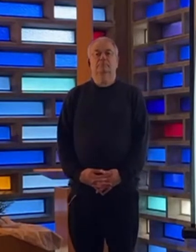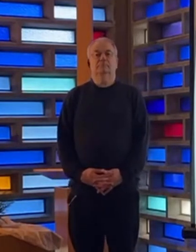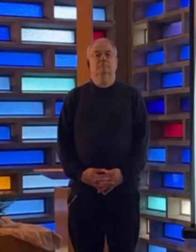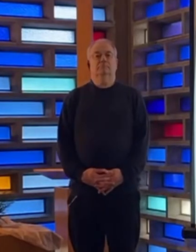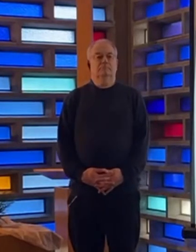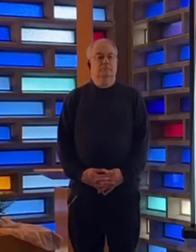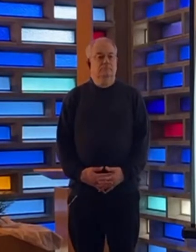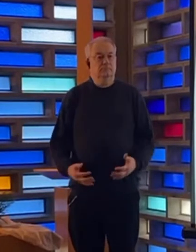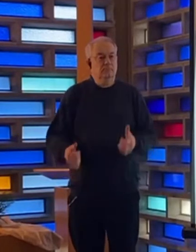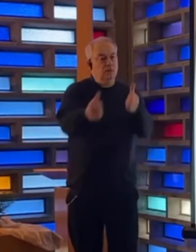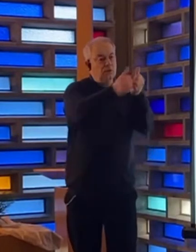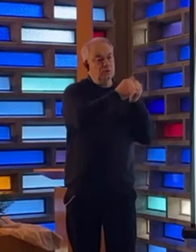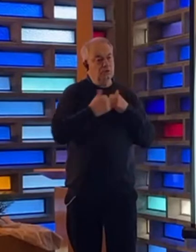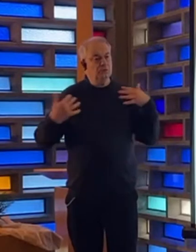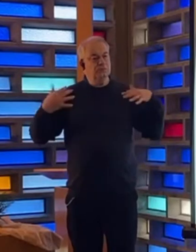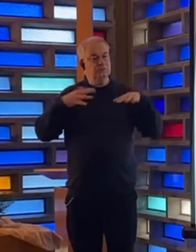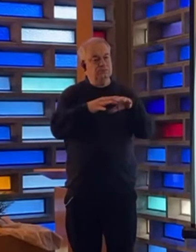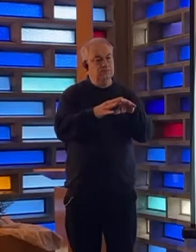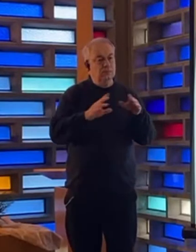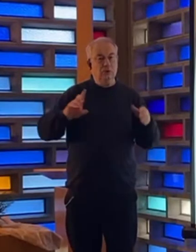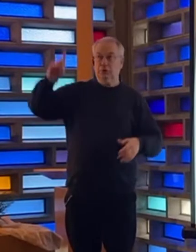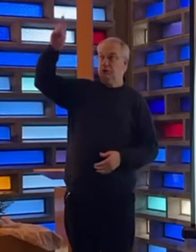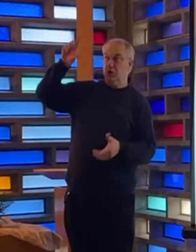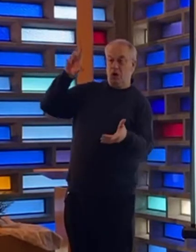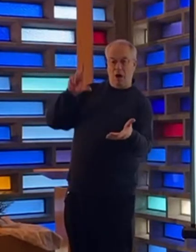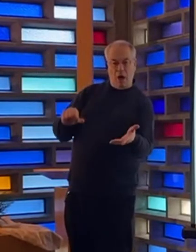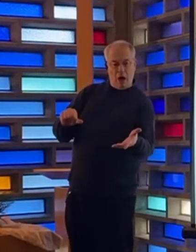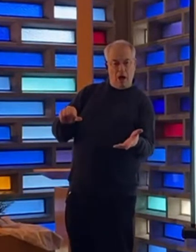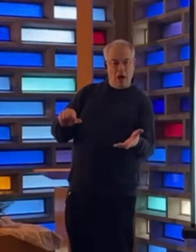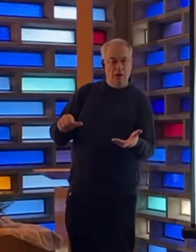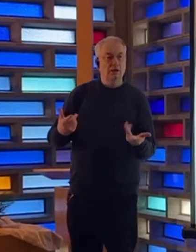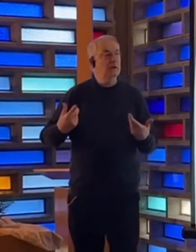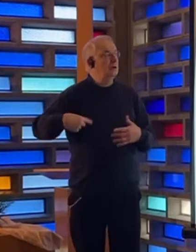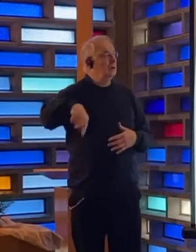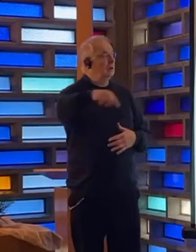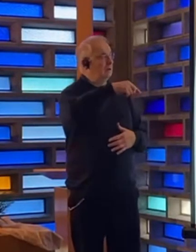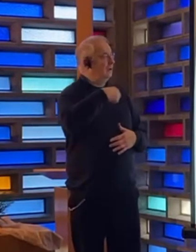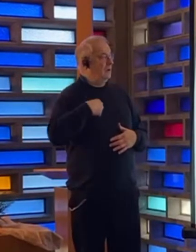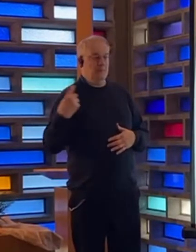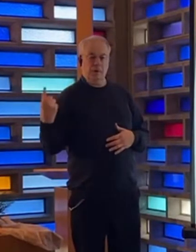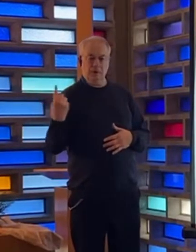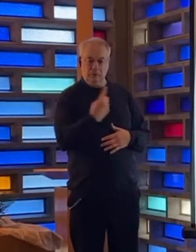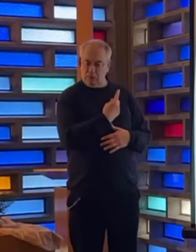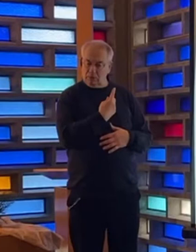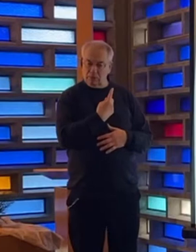Nous nous rassemblons en présence de Dieu. Et nous ne sommes pas seuls dans cette